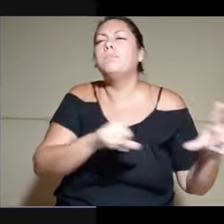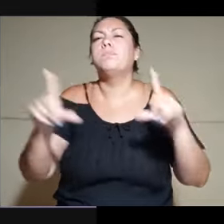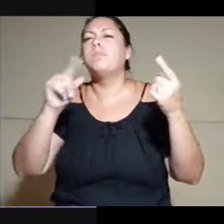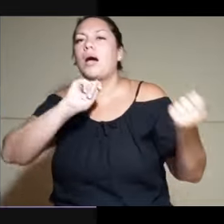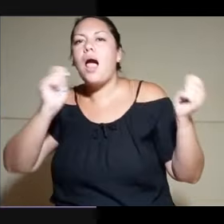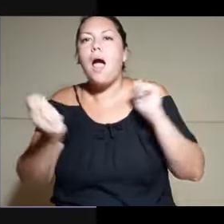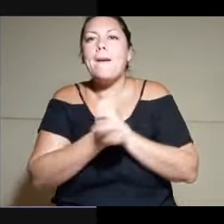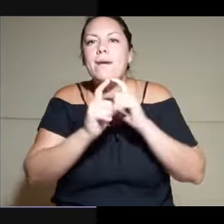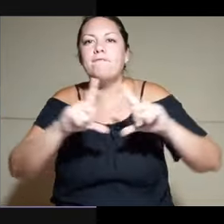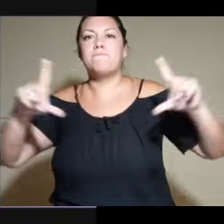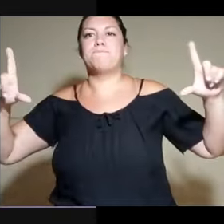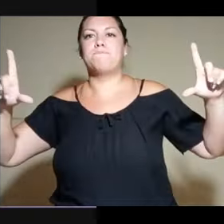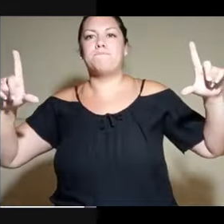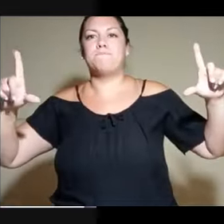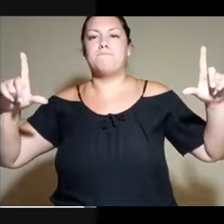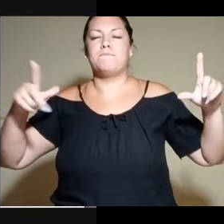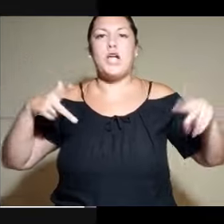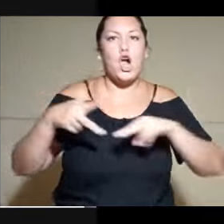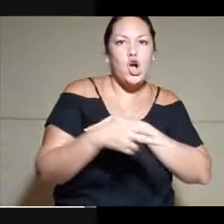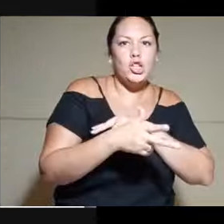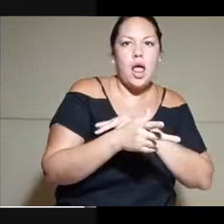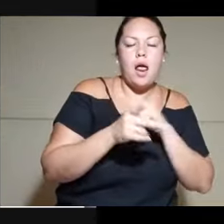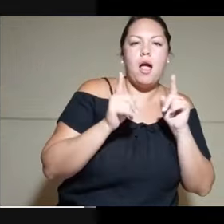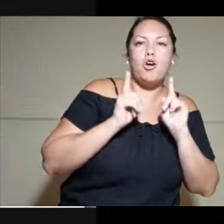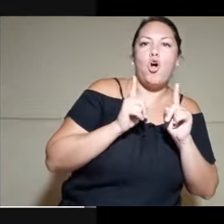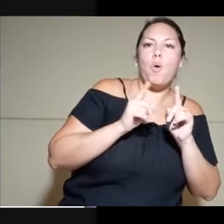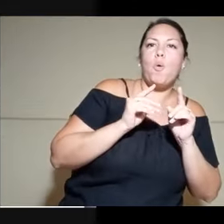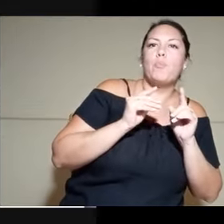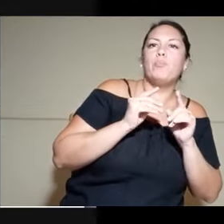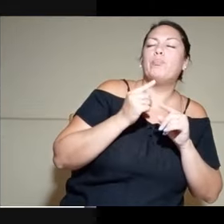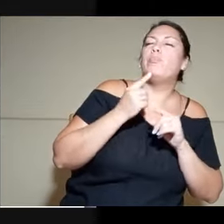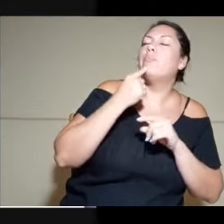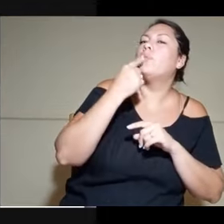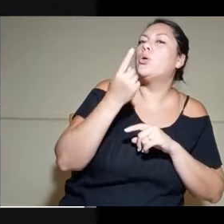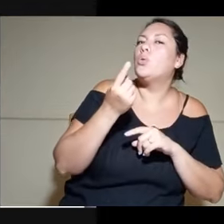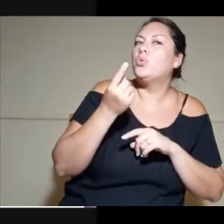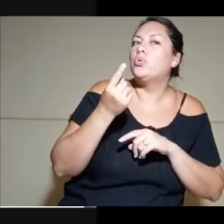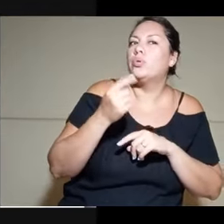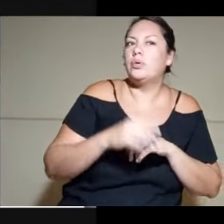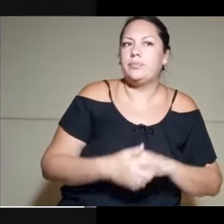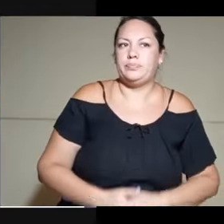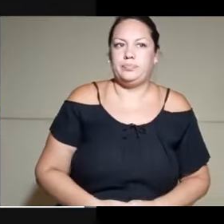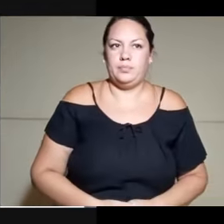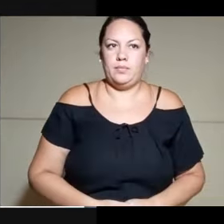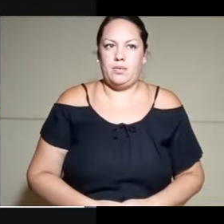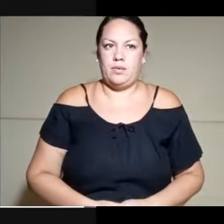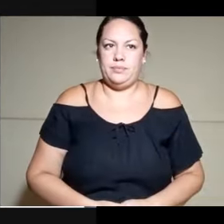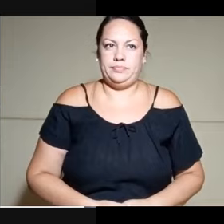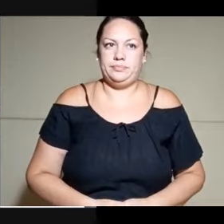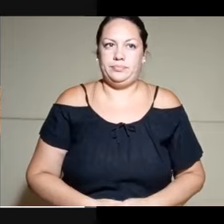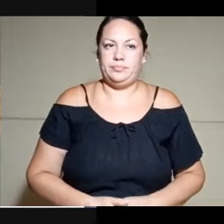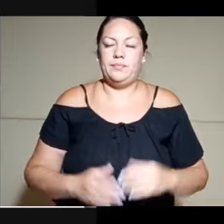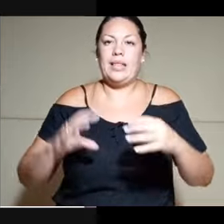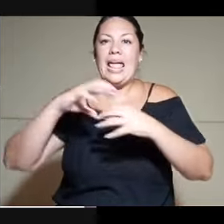Bien. Y si yo me voy Sí. acá, ¿qué veo acá? Muy bien, cerebelo. Sí. ¿Ven la estructura